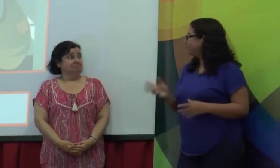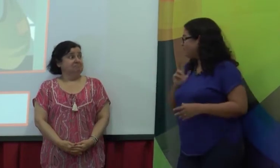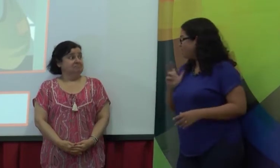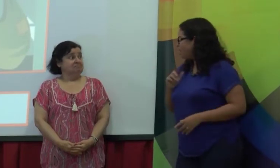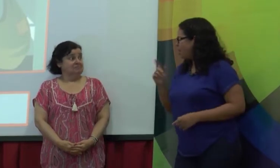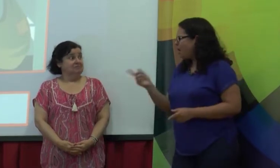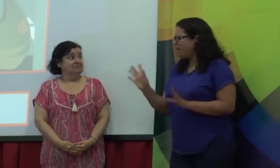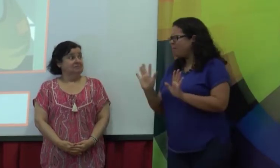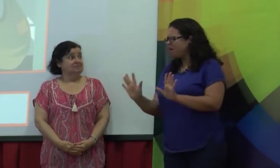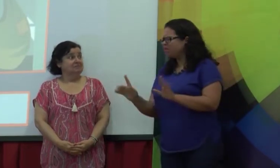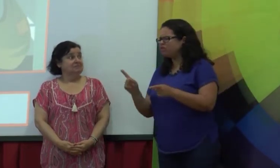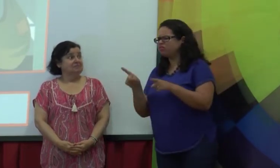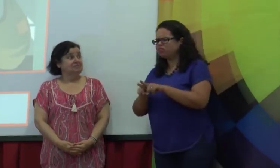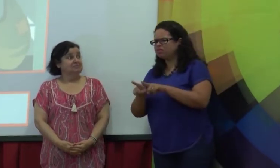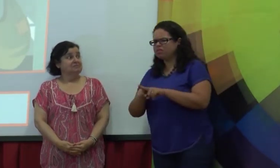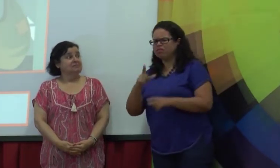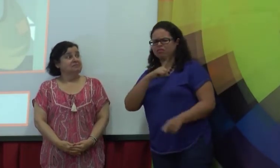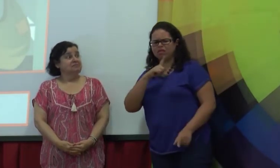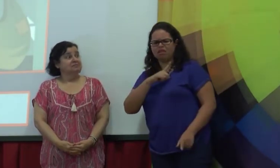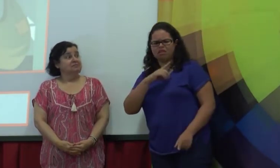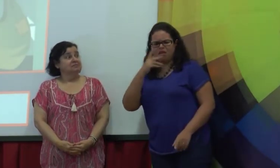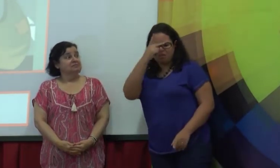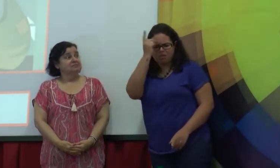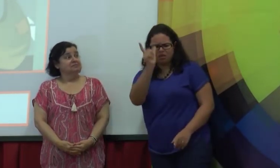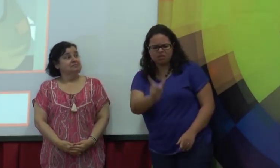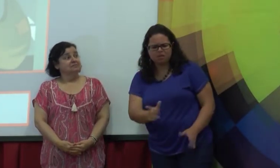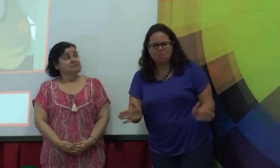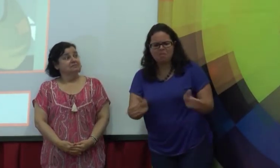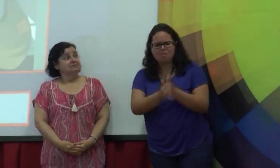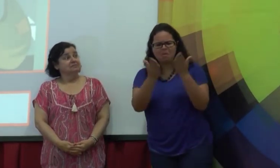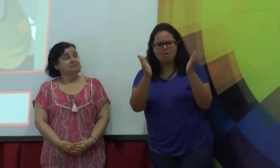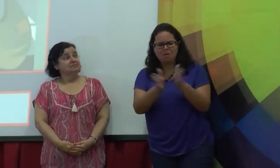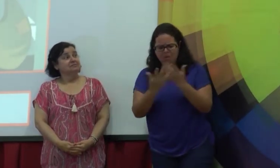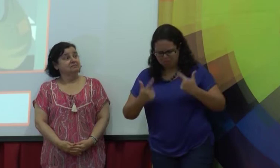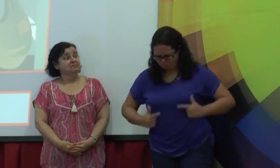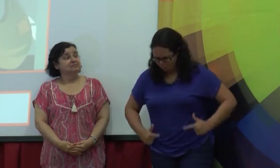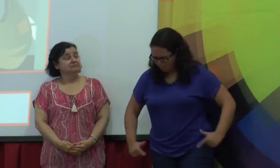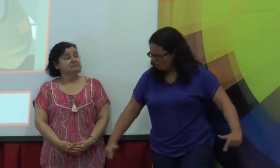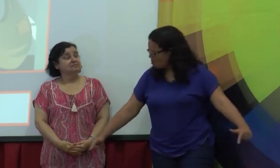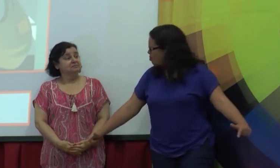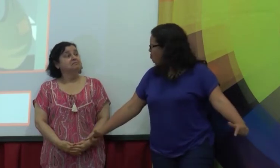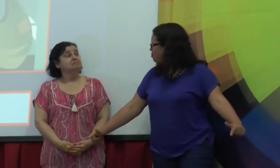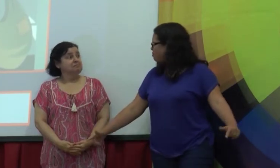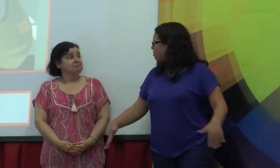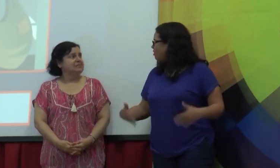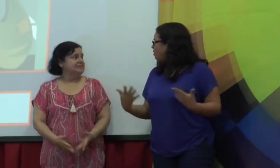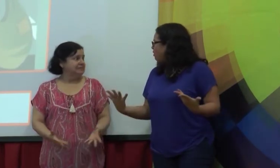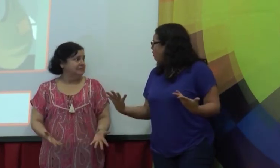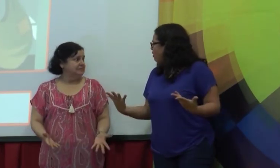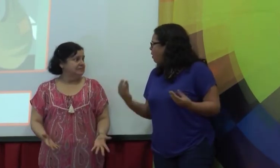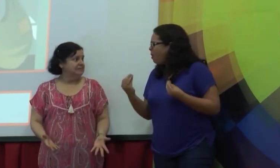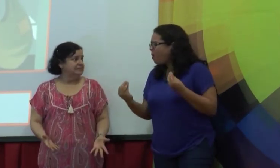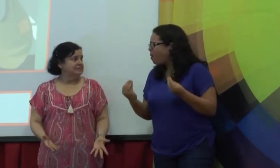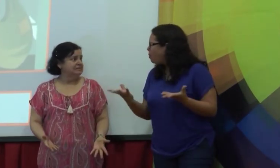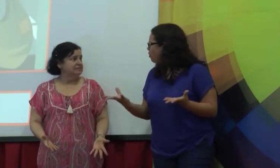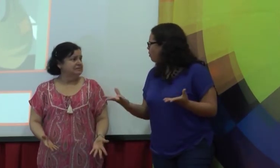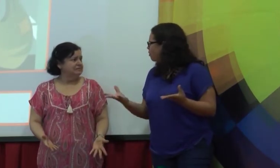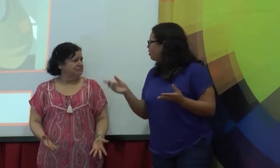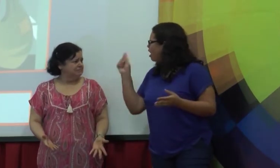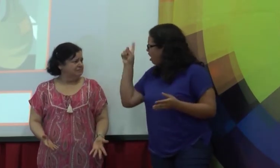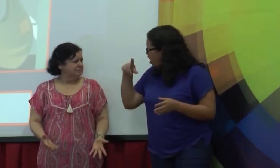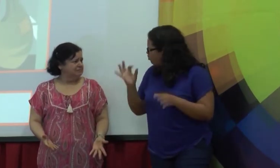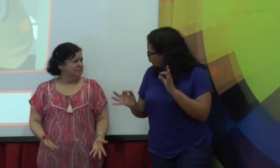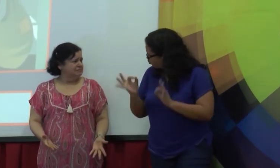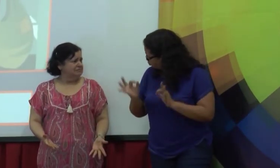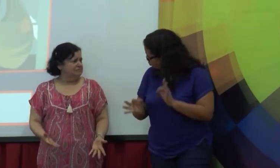olha, ele está aqui com uma taça na mão, né? E tem o pobre que se veste de